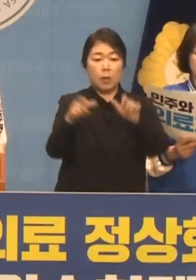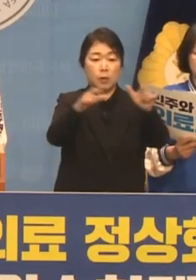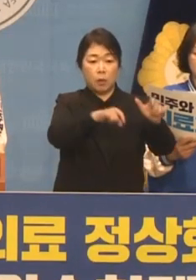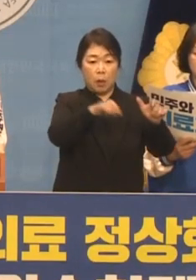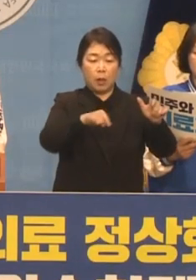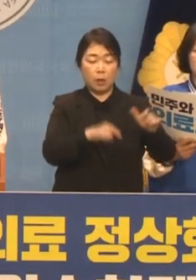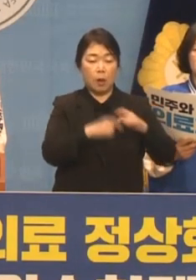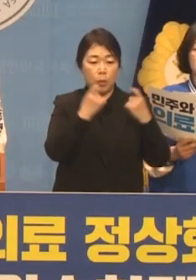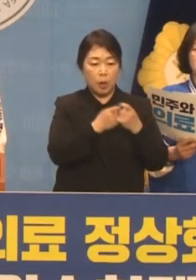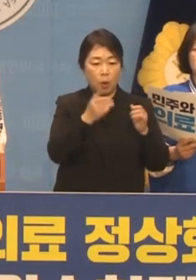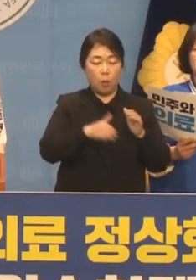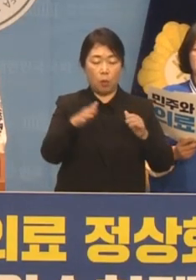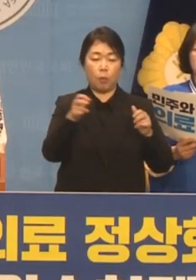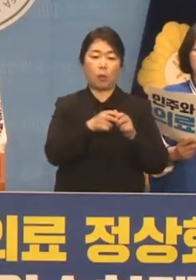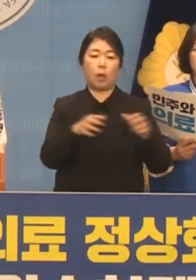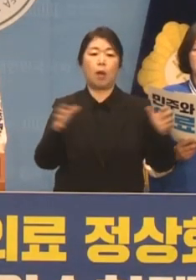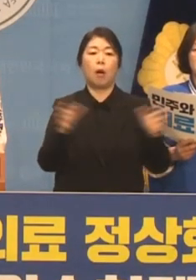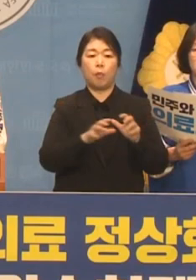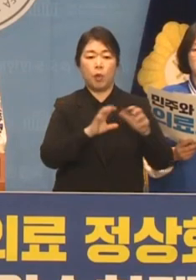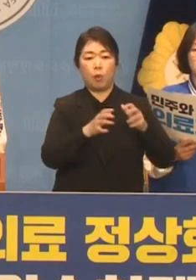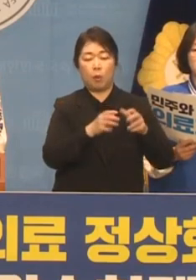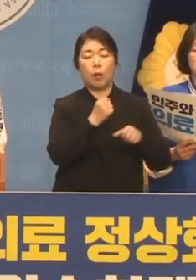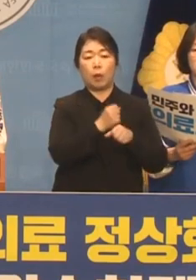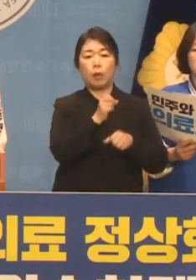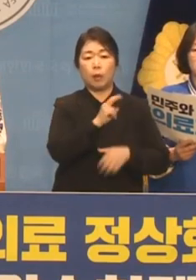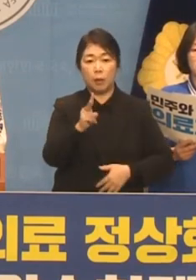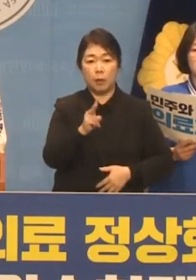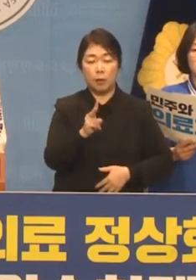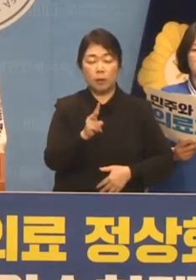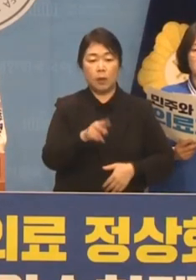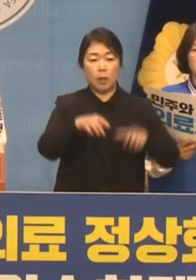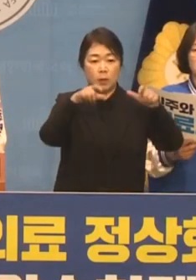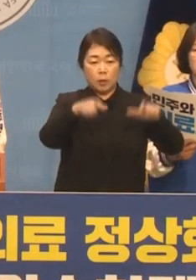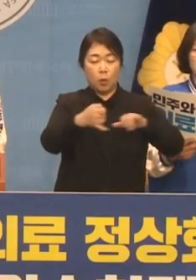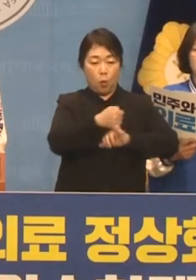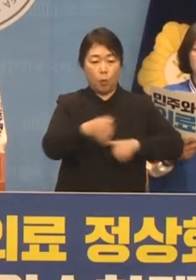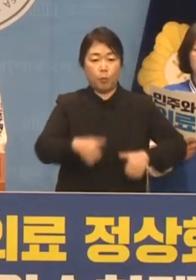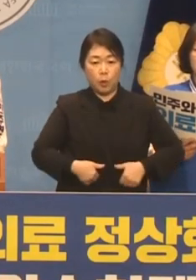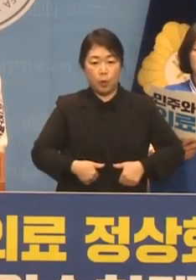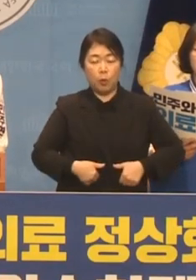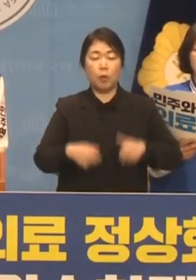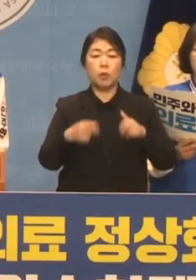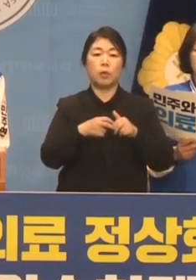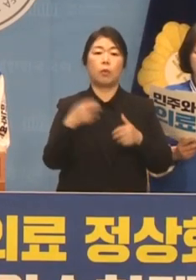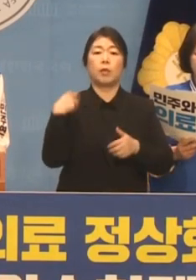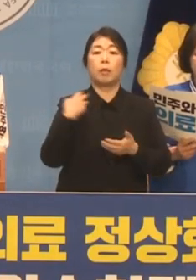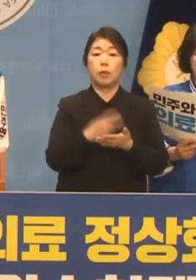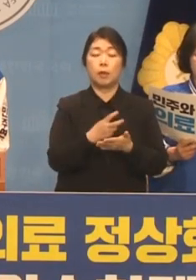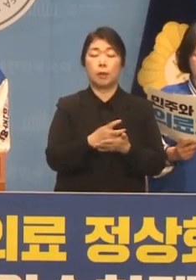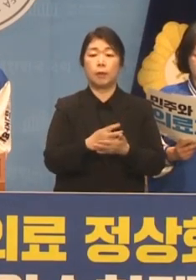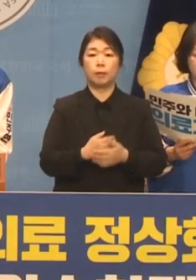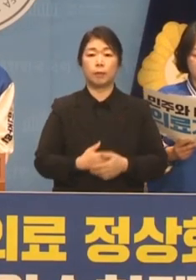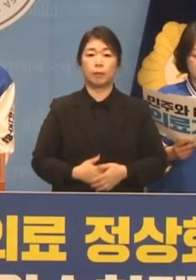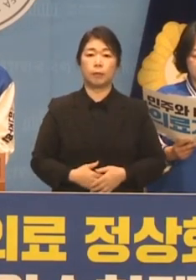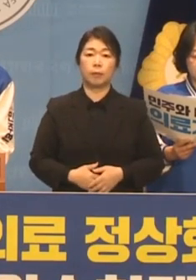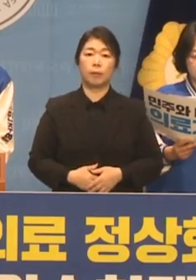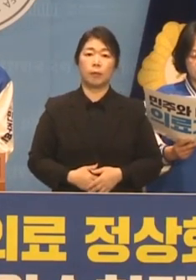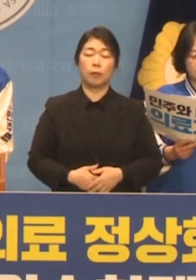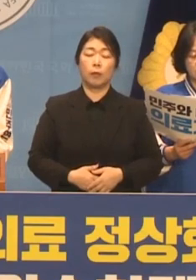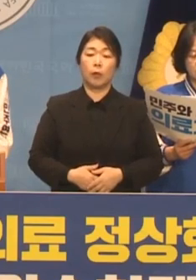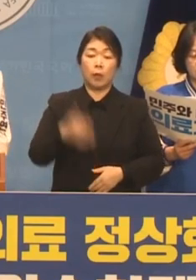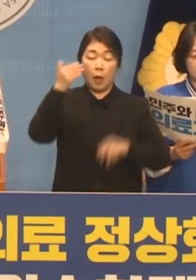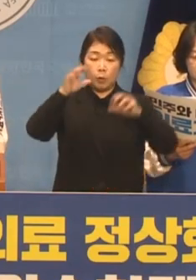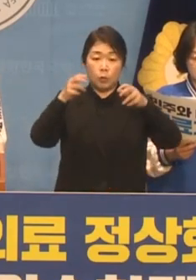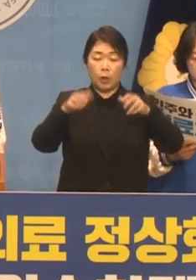공공병원과 협력 네트워크를 구축하는 지역 필수 의료 책임제를 추진하겠습니다 우리나라